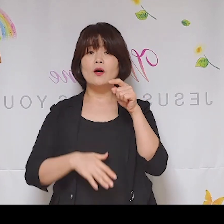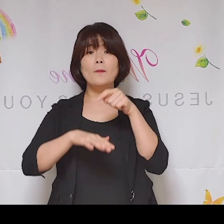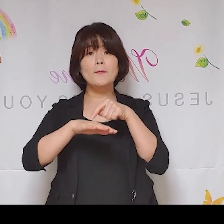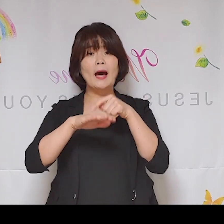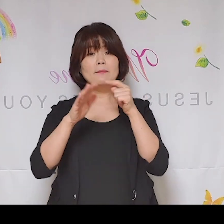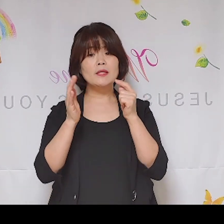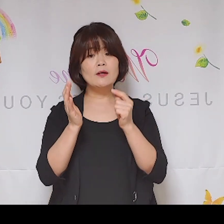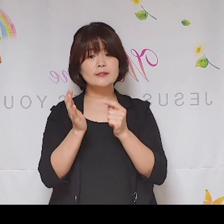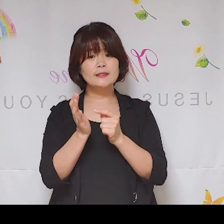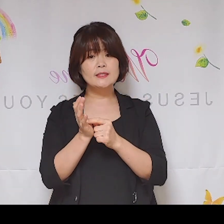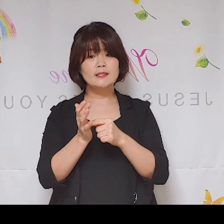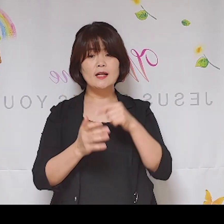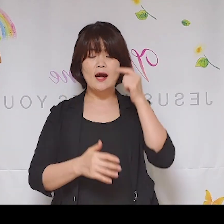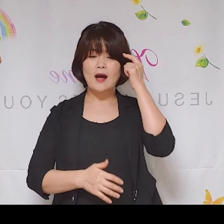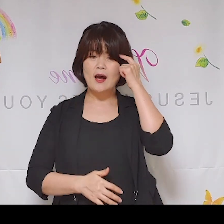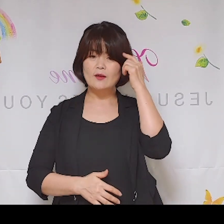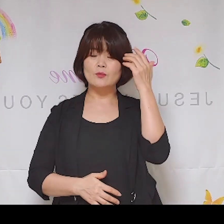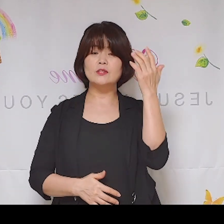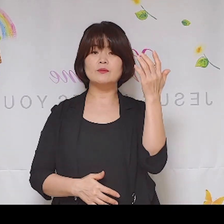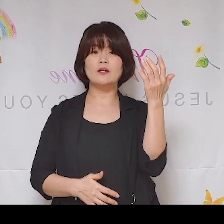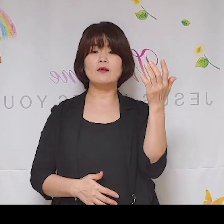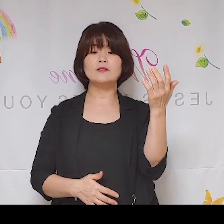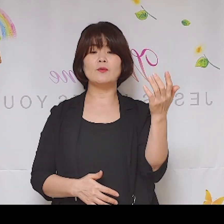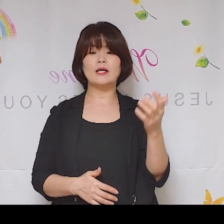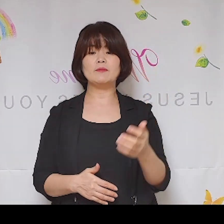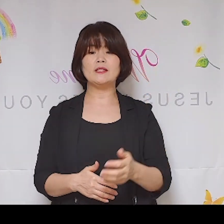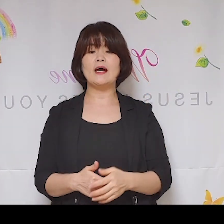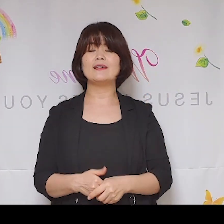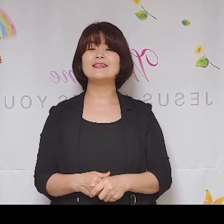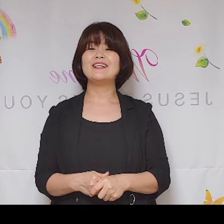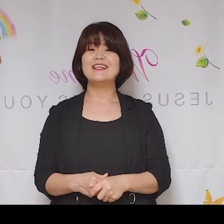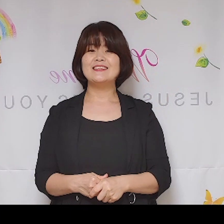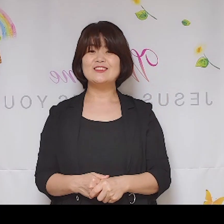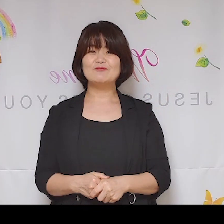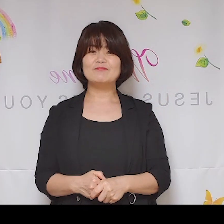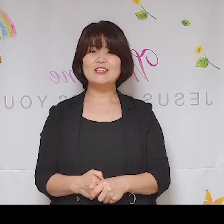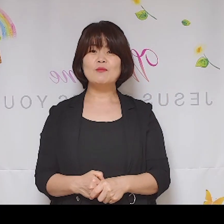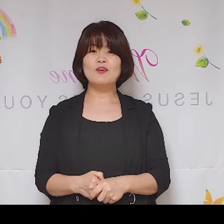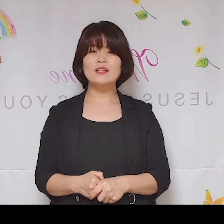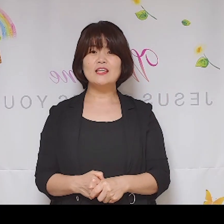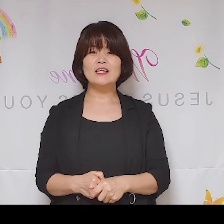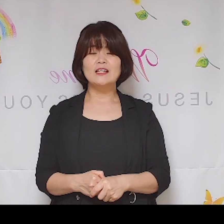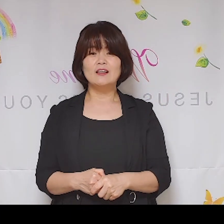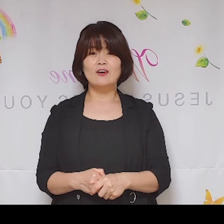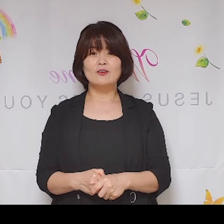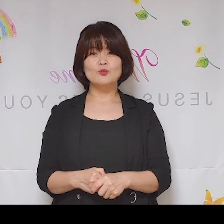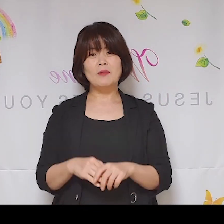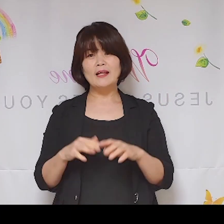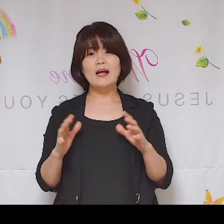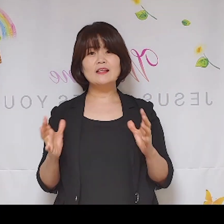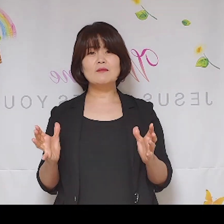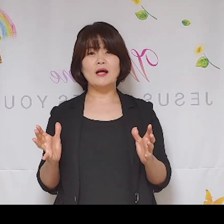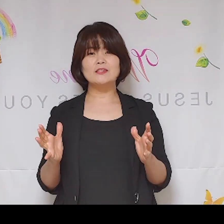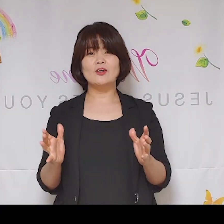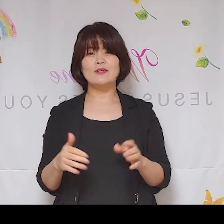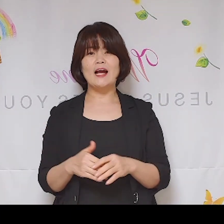어떤 마음이었을까 여기서부터 돌아갑니다. 설명이 좀 할 게 많죠.